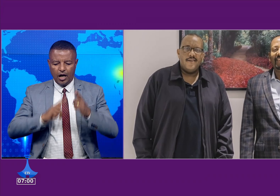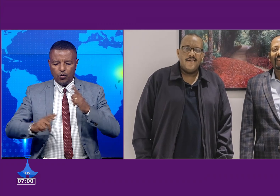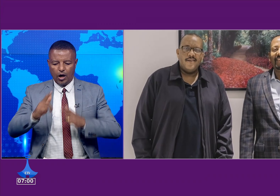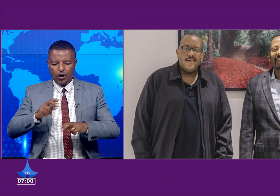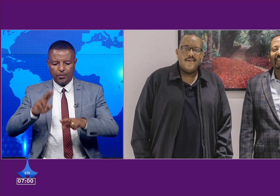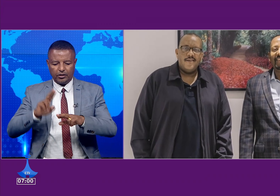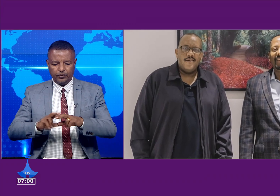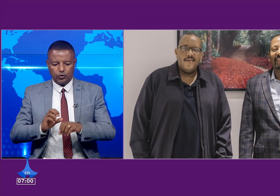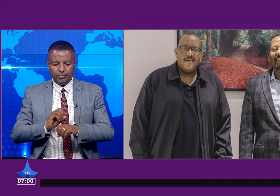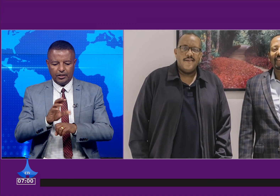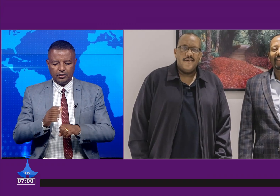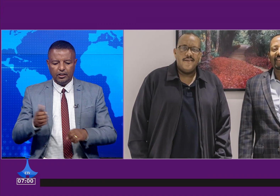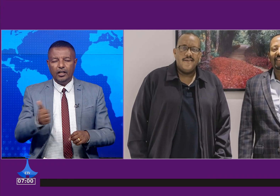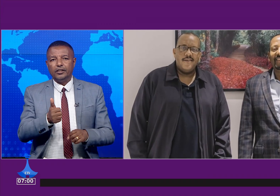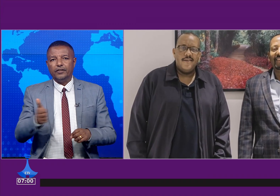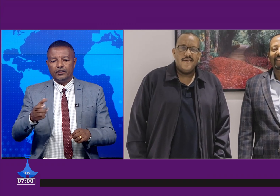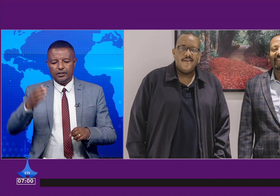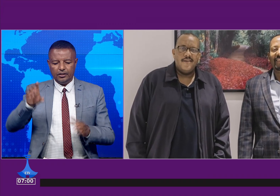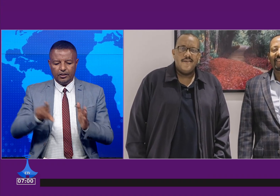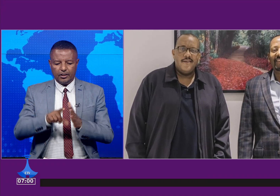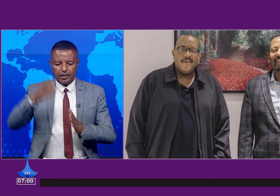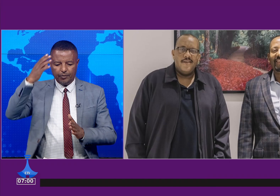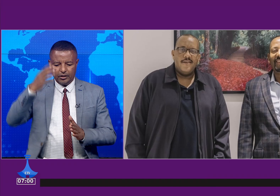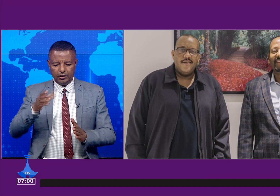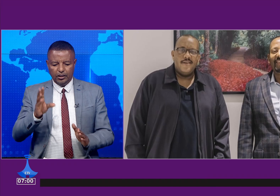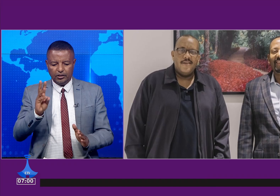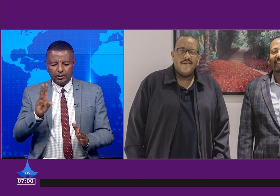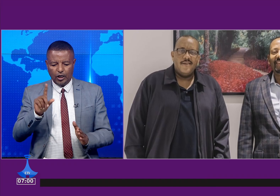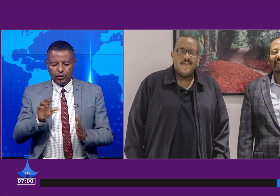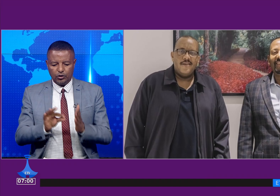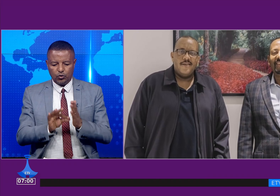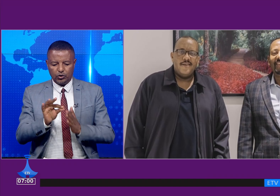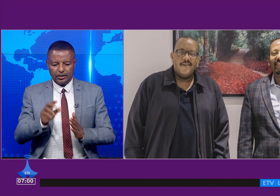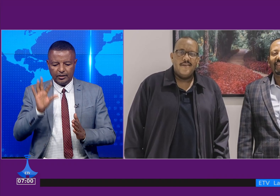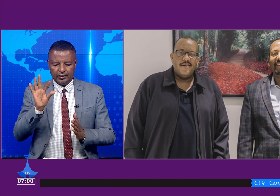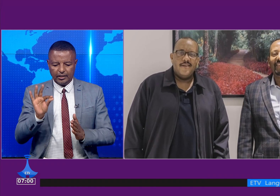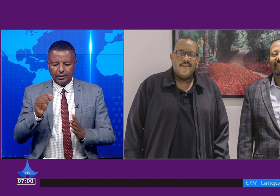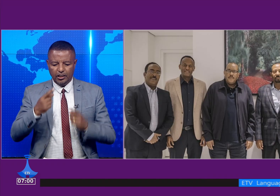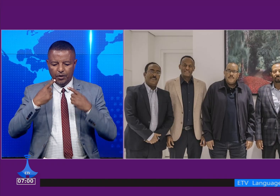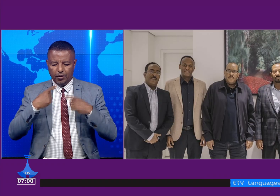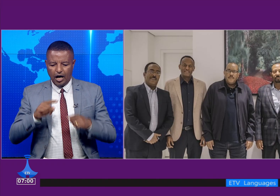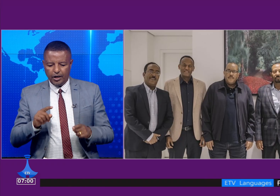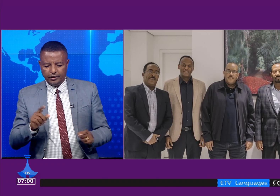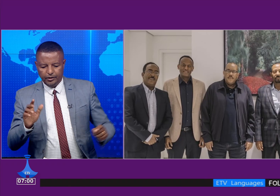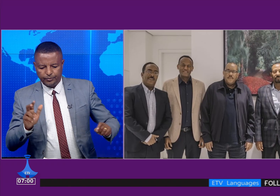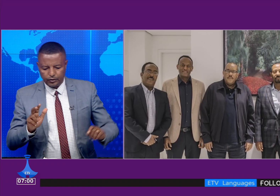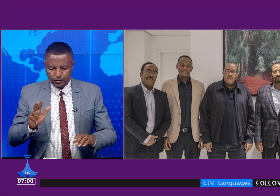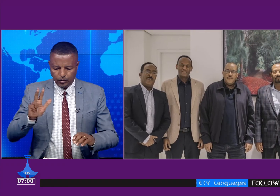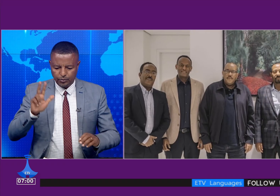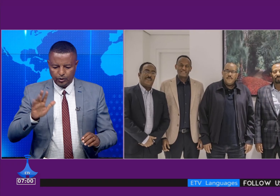በትግርኛ ቋንቋ ባሰፈሩት መልእክት የኢፌዴሪ ሕገ መንግስት 32 ቁጥር 9 በአዋጅ